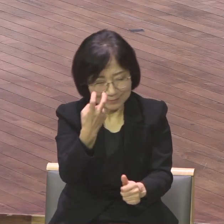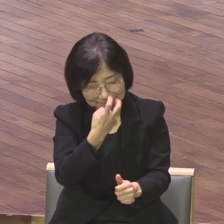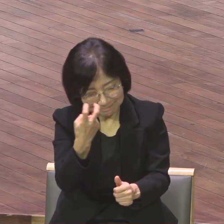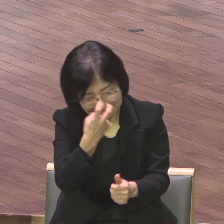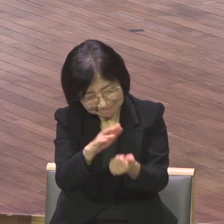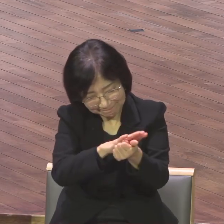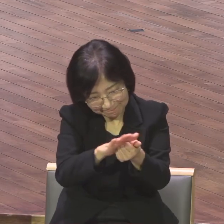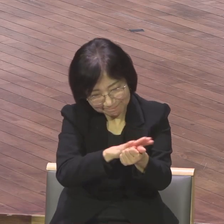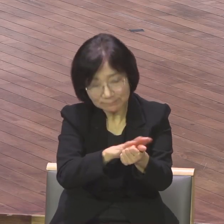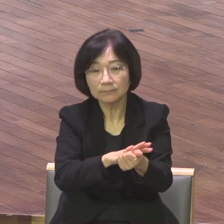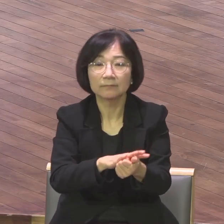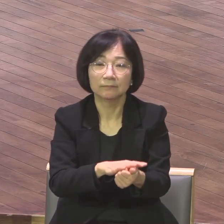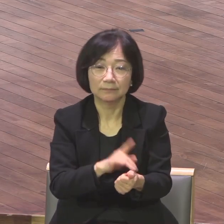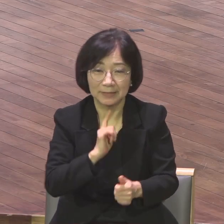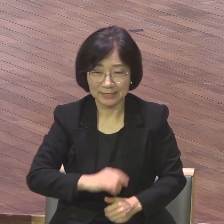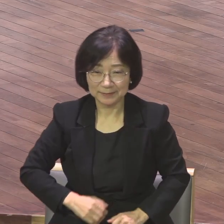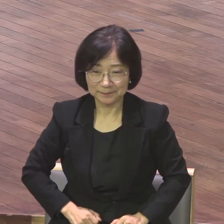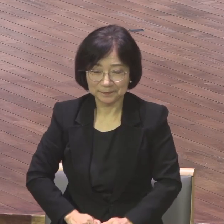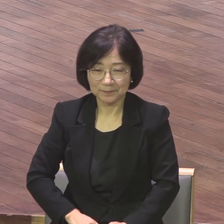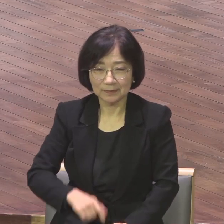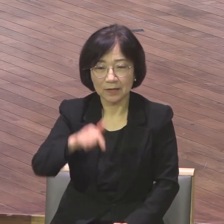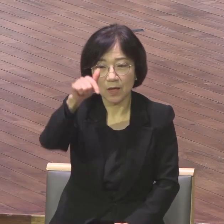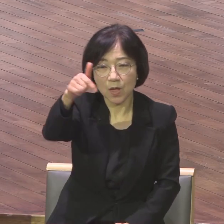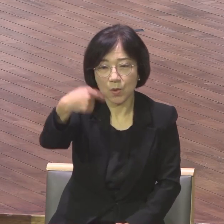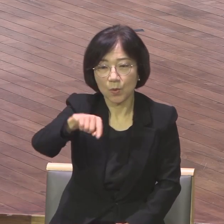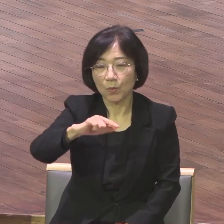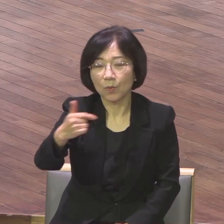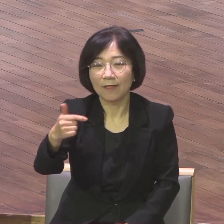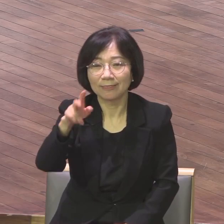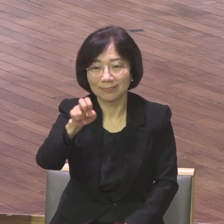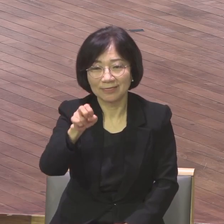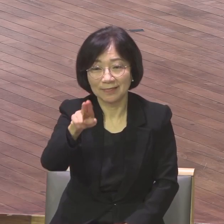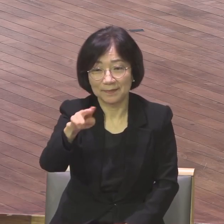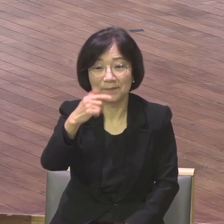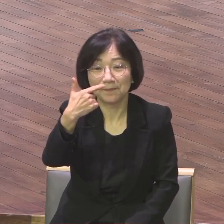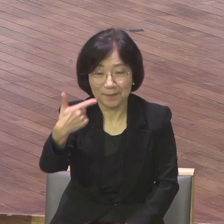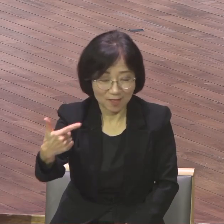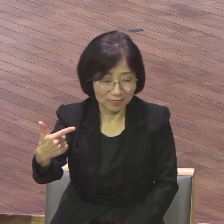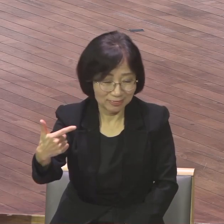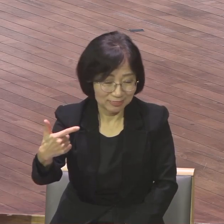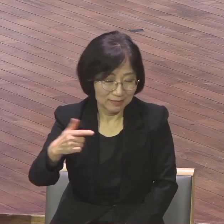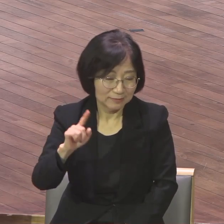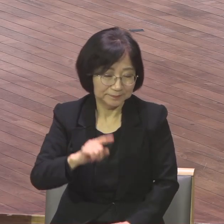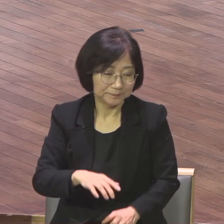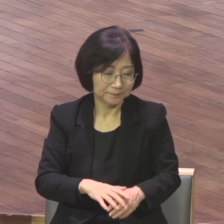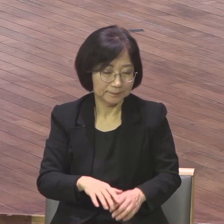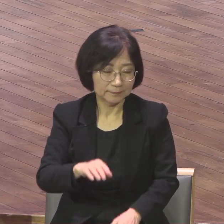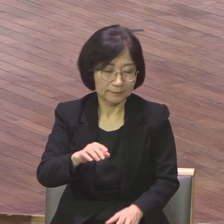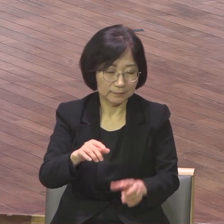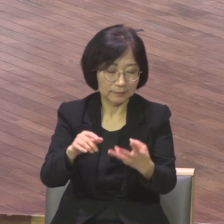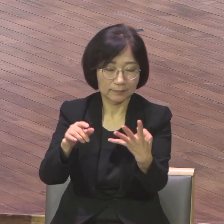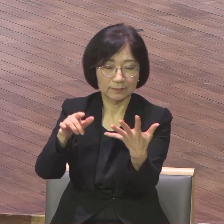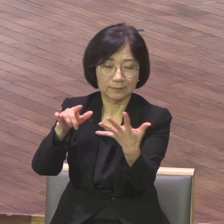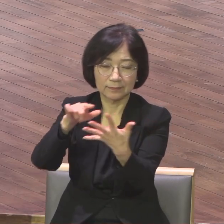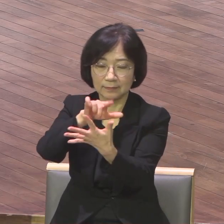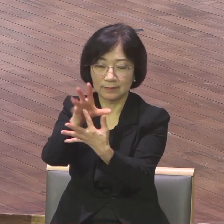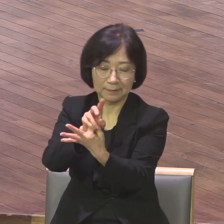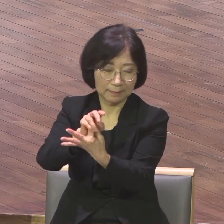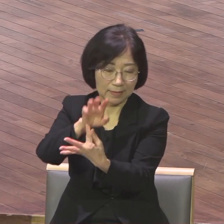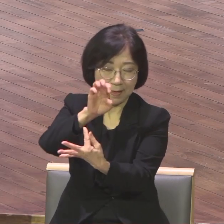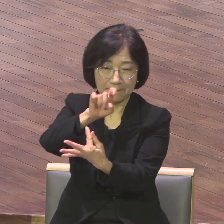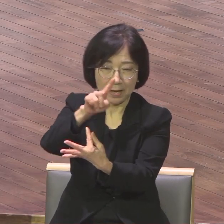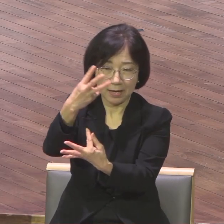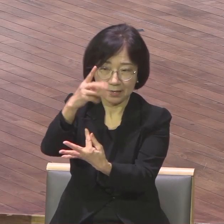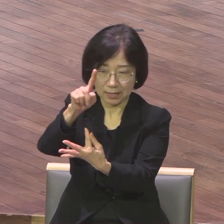있어요. 여기서 건면하다 말은 헬라말로 파라갈레오라고 하는데, 파라갈레오는 말은 파라는 곁으로라는 뜻이 있고